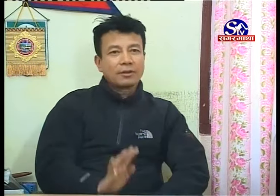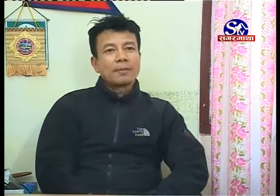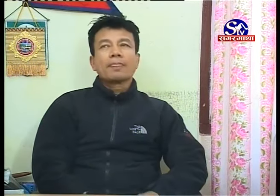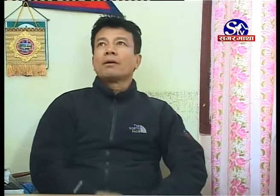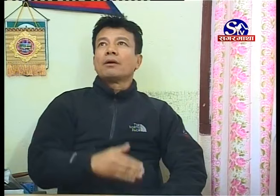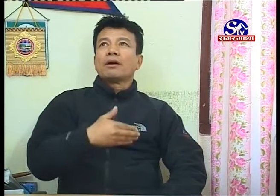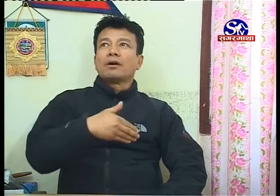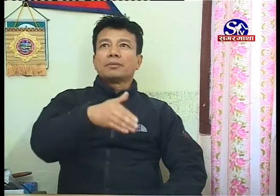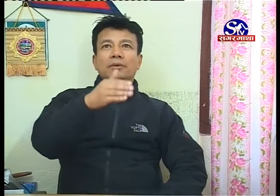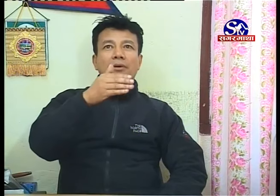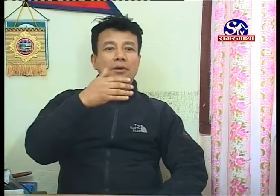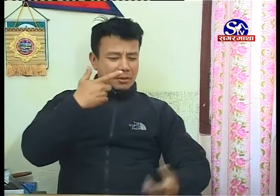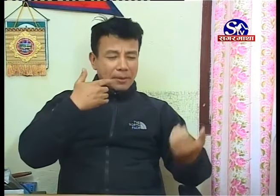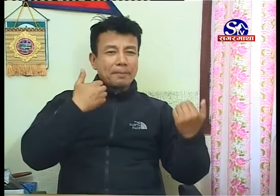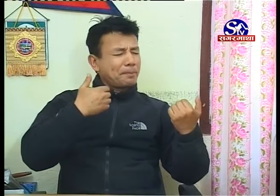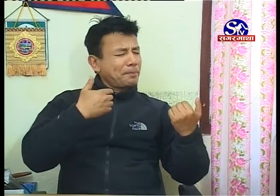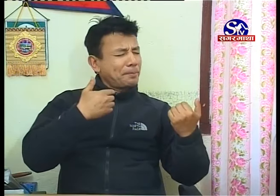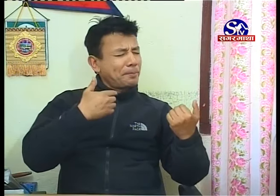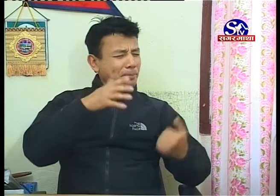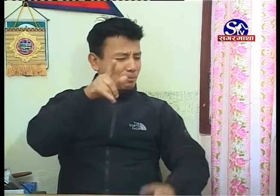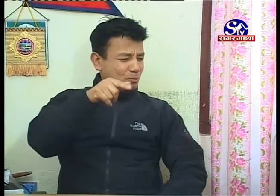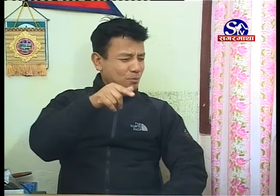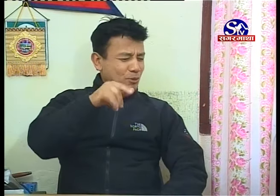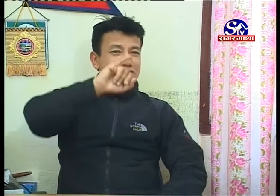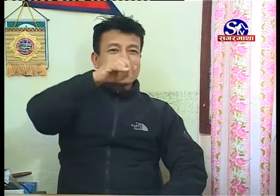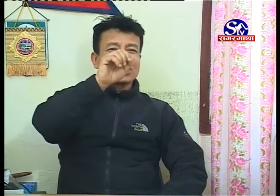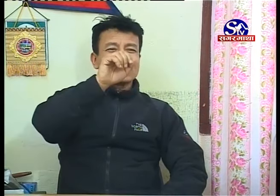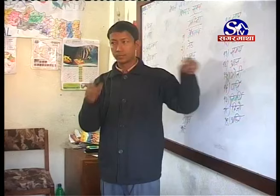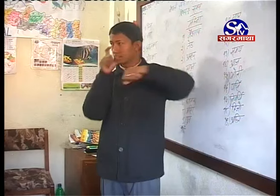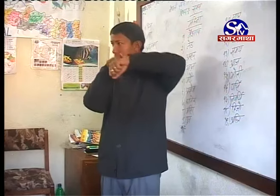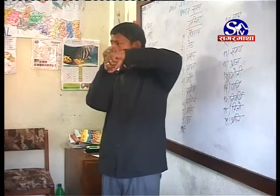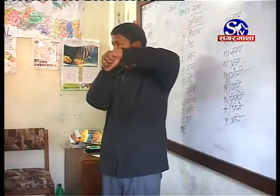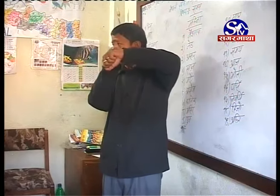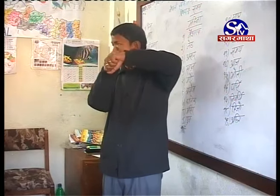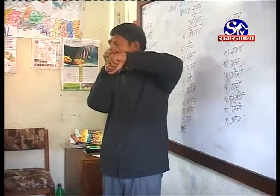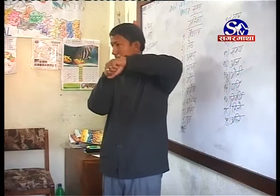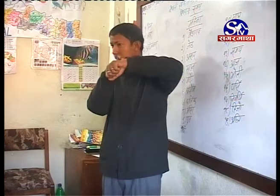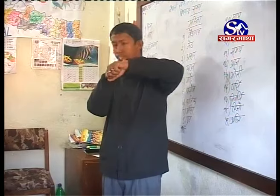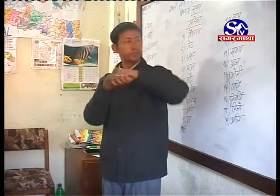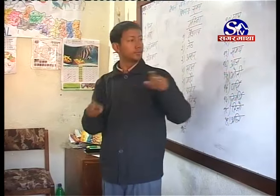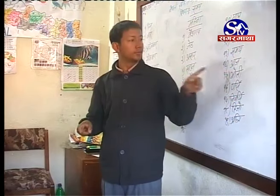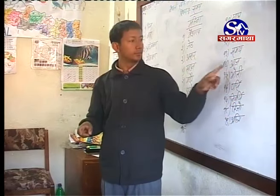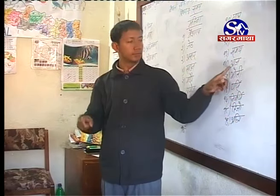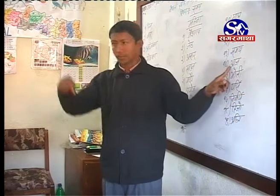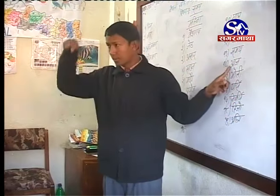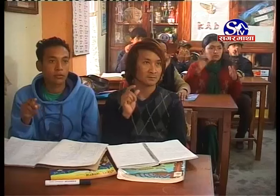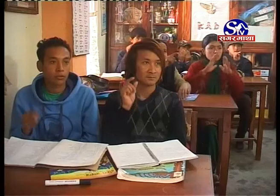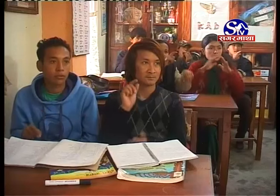हामीले सर्वोच्च अदालतमा जाँदाखेरि चाहिँ सकारात्मक कुराहरू देखिएको छ। बहिरा हकहितका साथै बहिरा व्यक्तिलाई